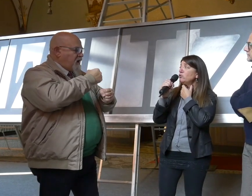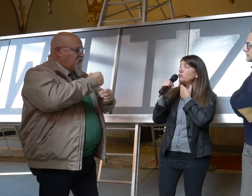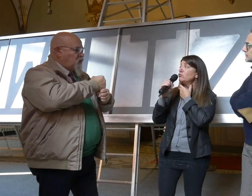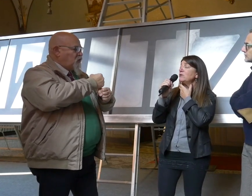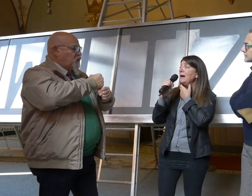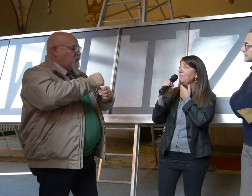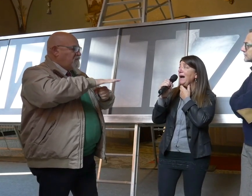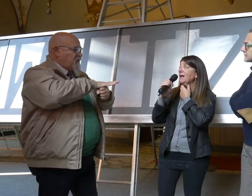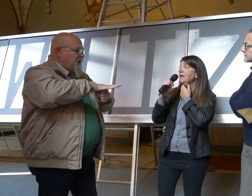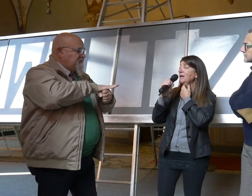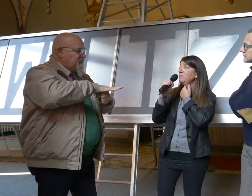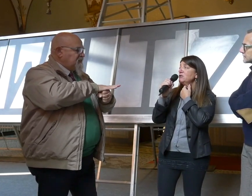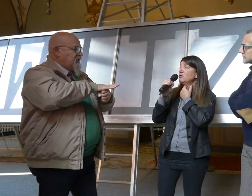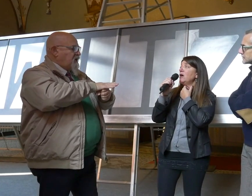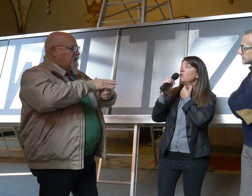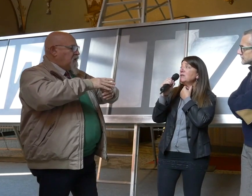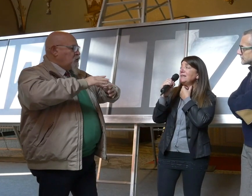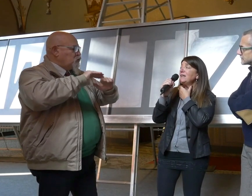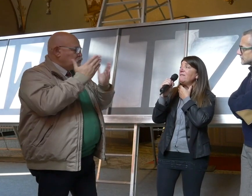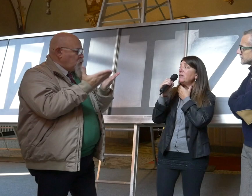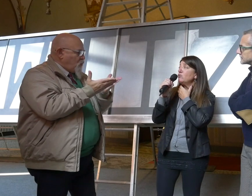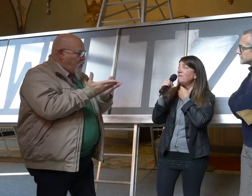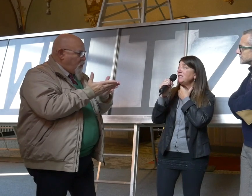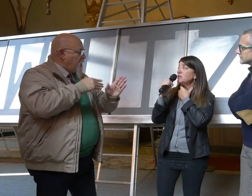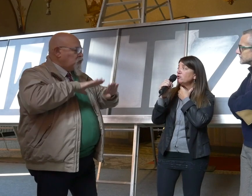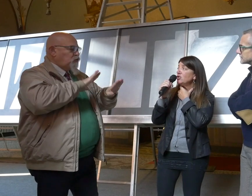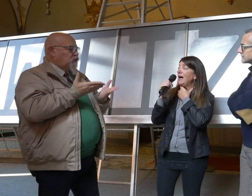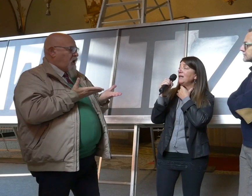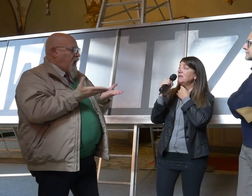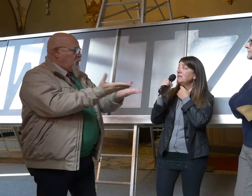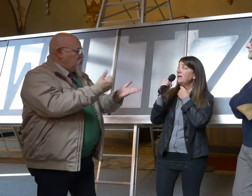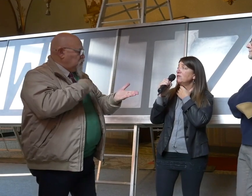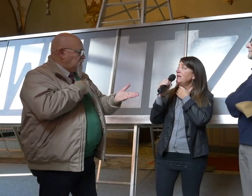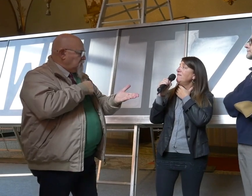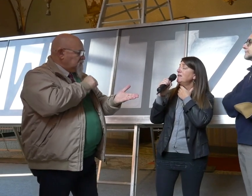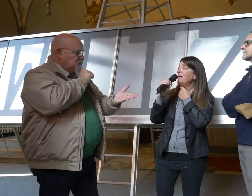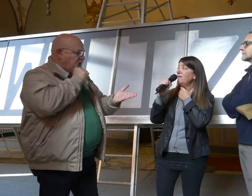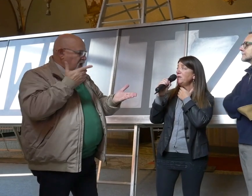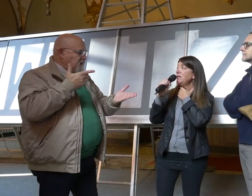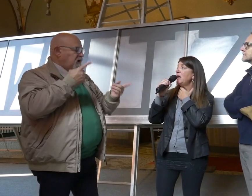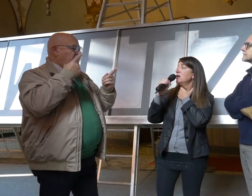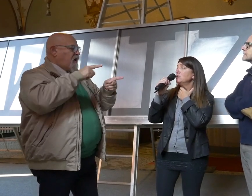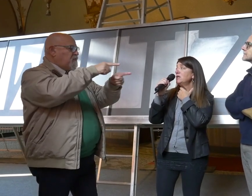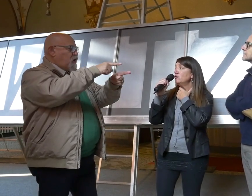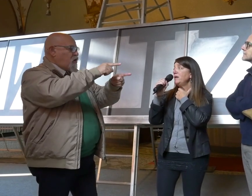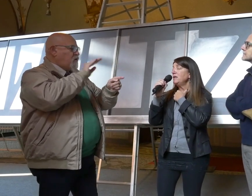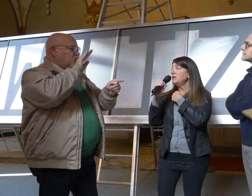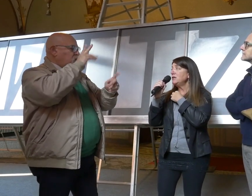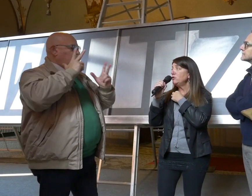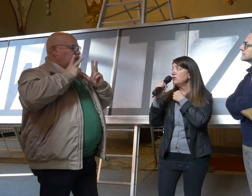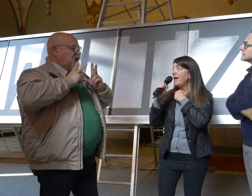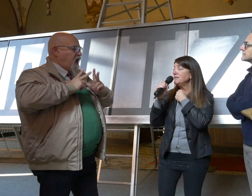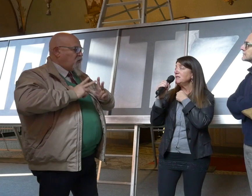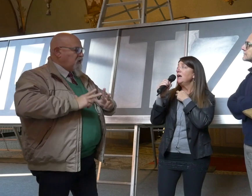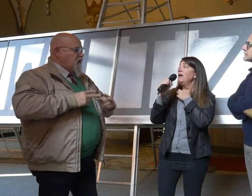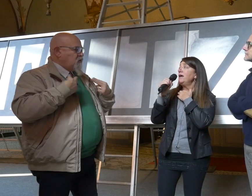una cultura pari alle persone udenti e avere una vita sociale all'interno della famiglia così come